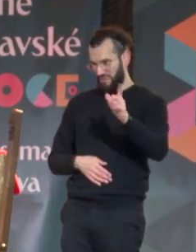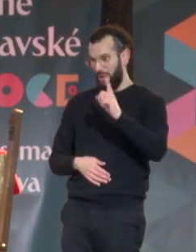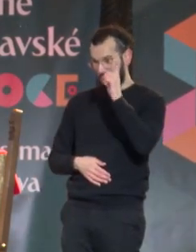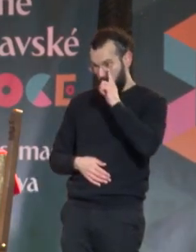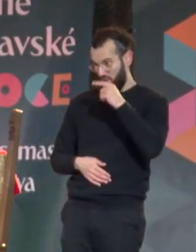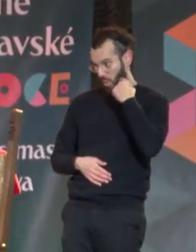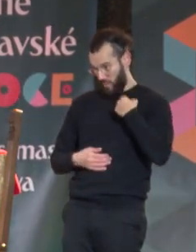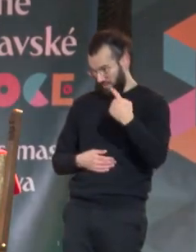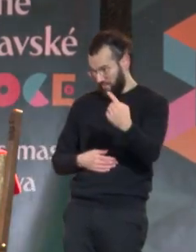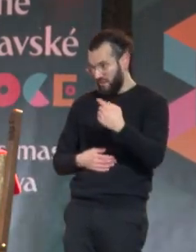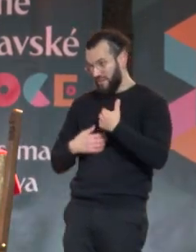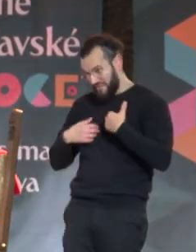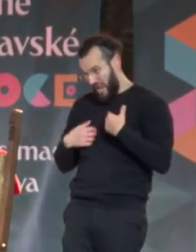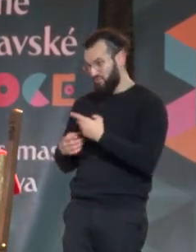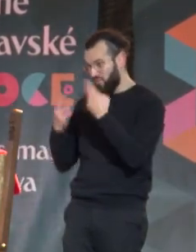tvoje zdravie, čo môžeme.